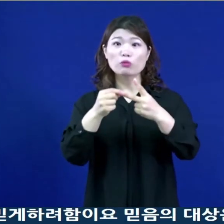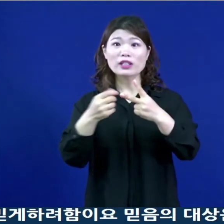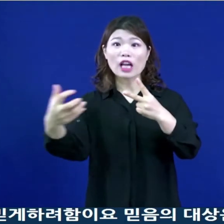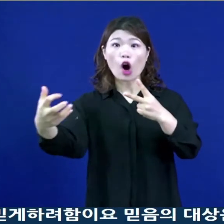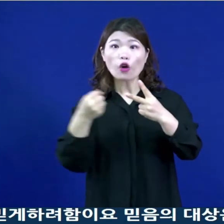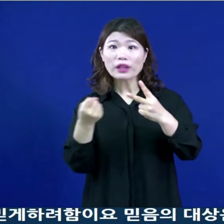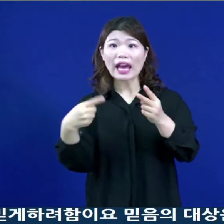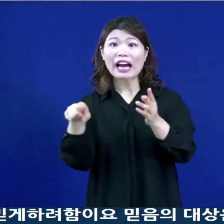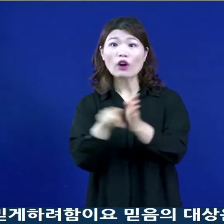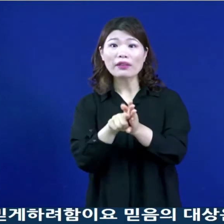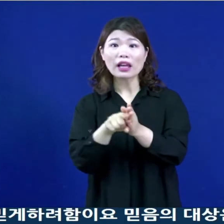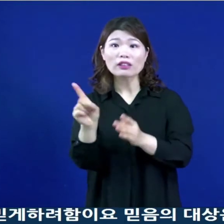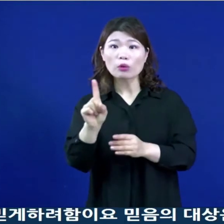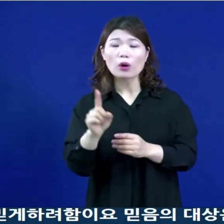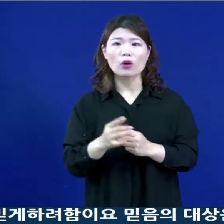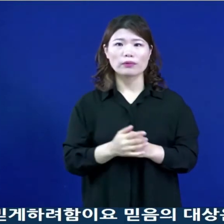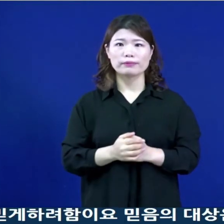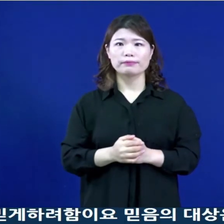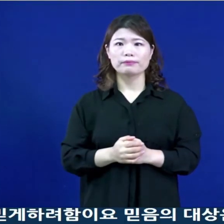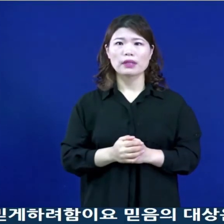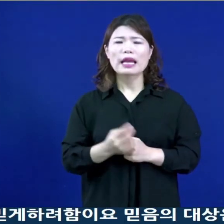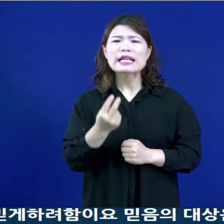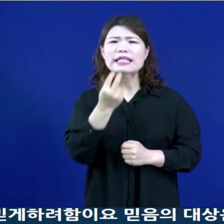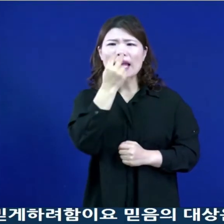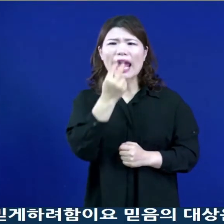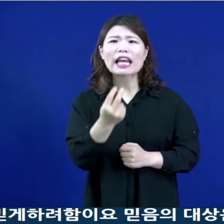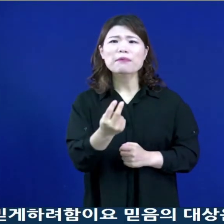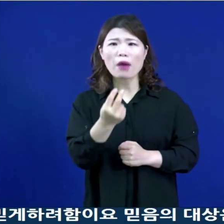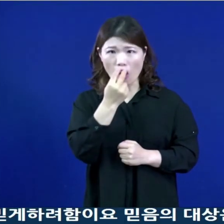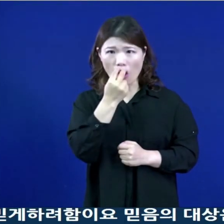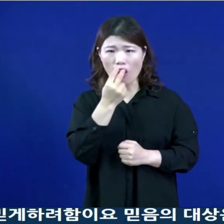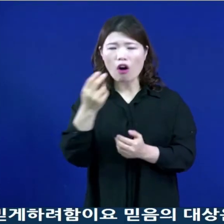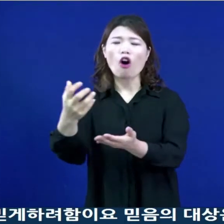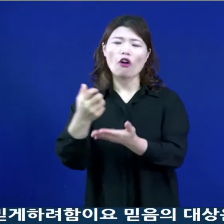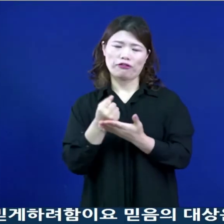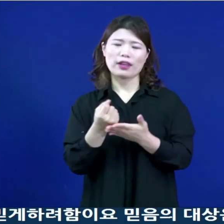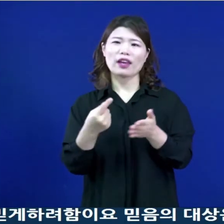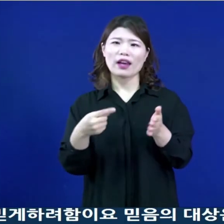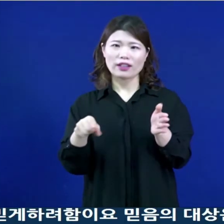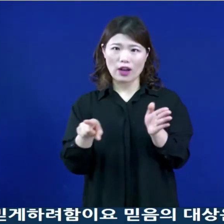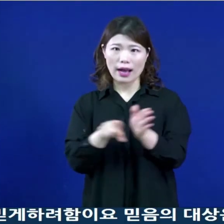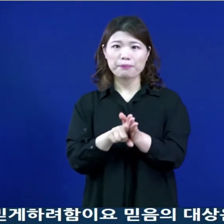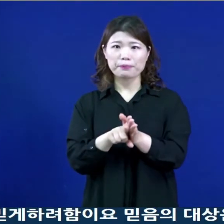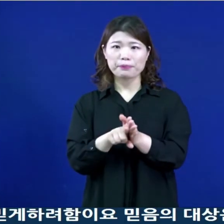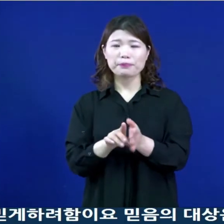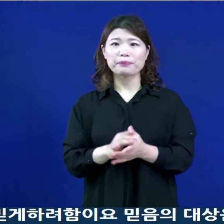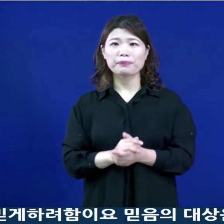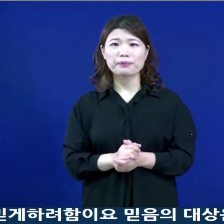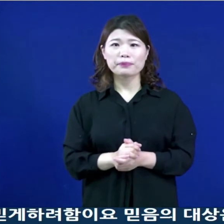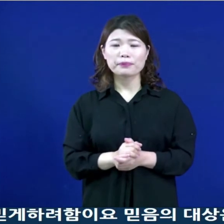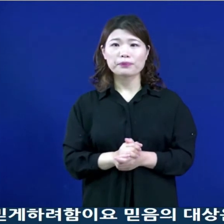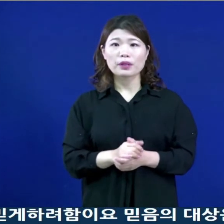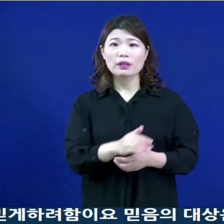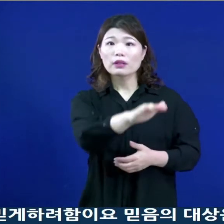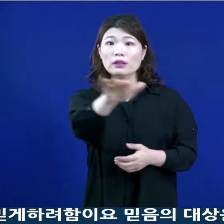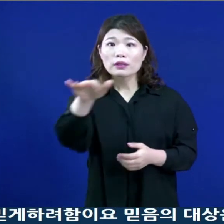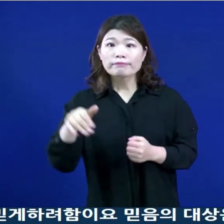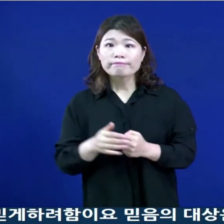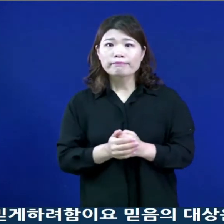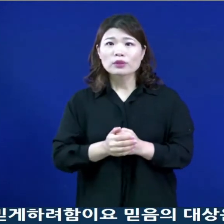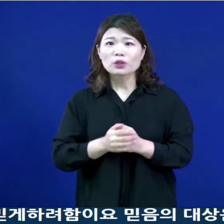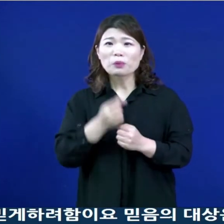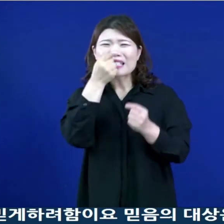무엇을 얻게 한다고 되어 있습니까? 생명을 얻게 하려 함이라. 여러분,